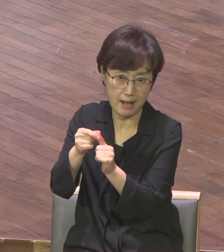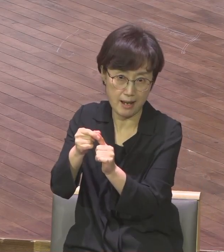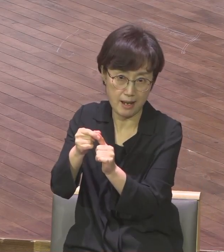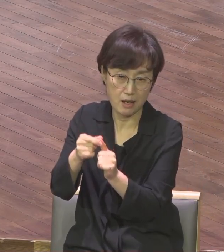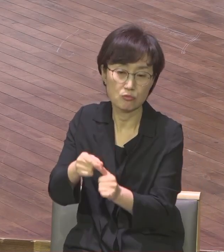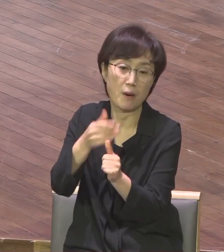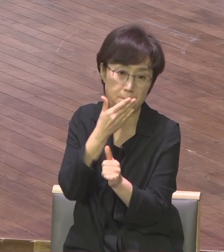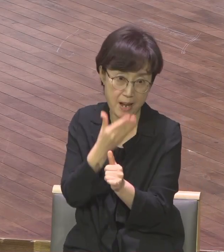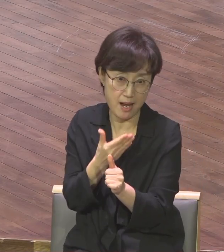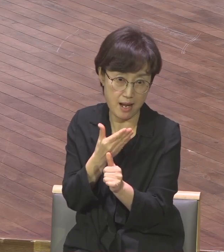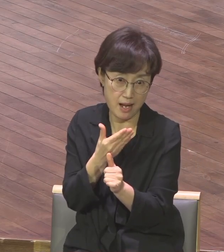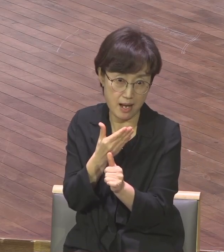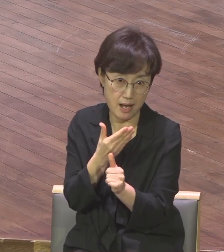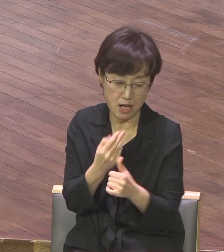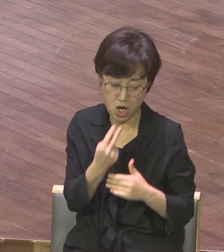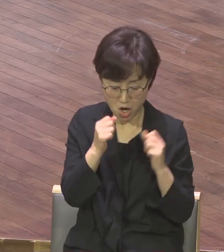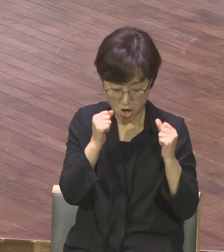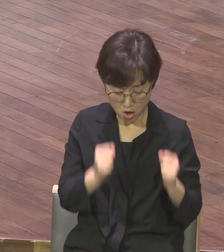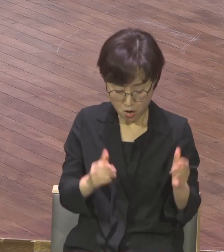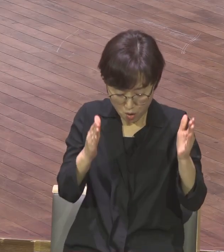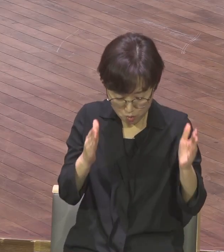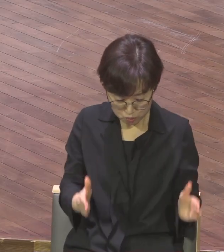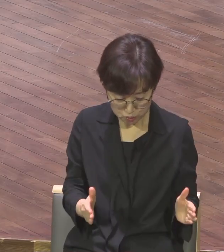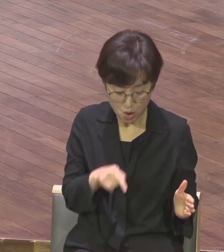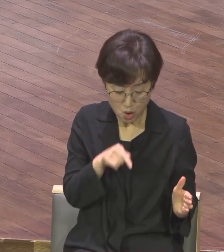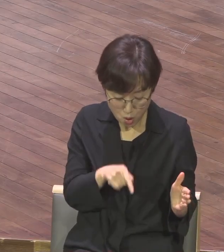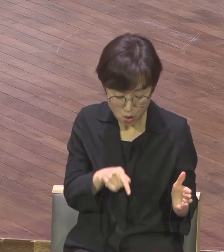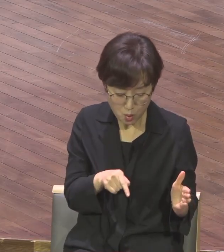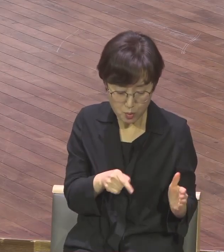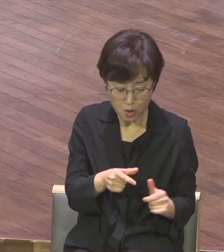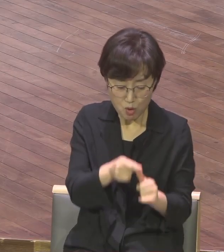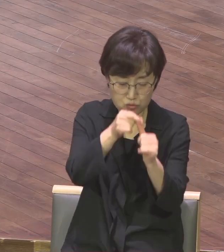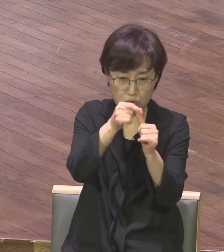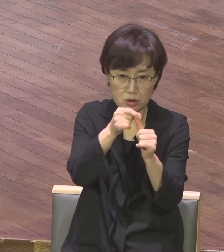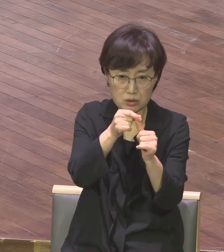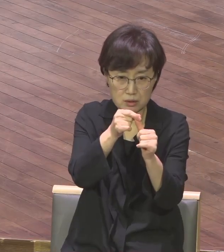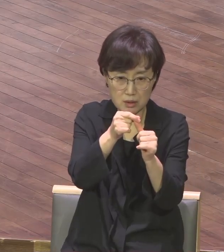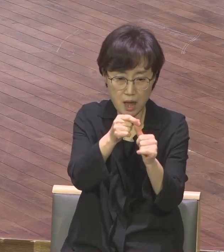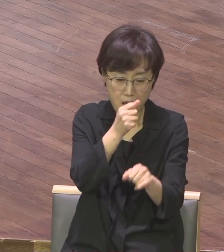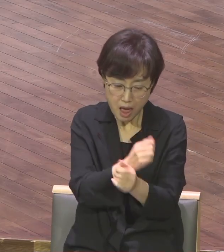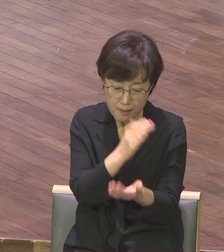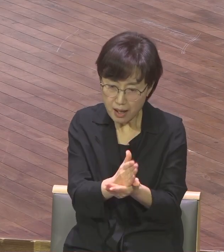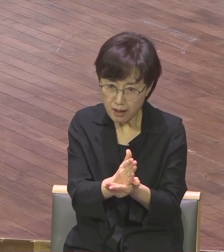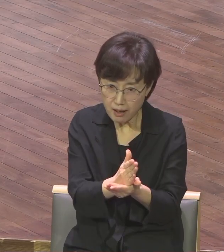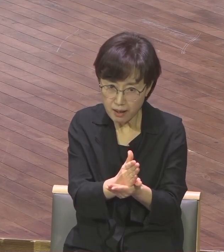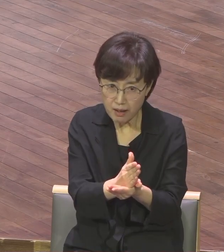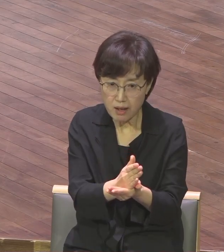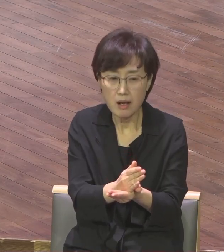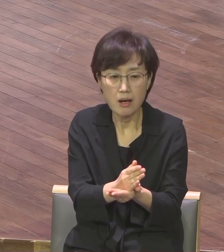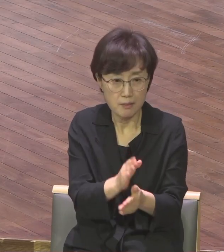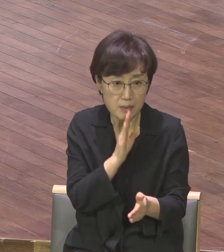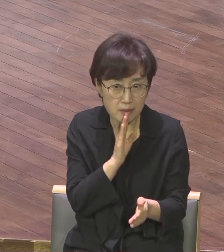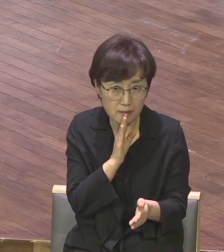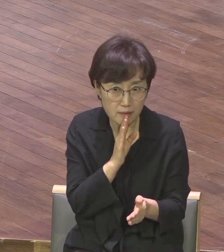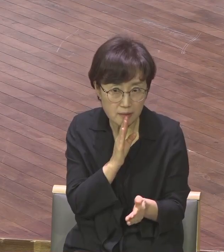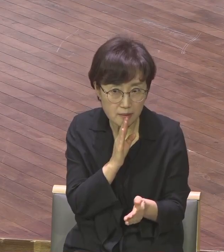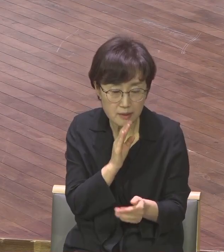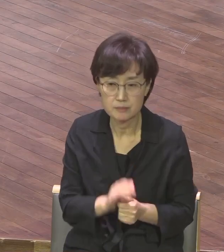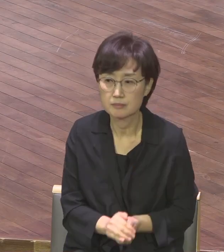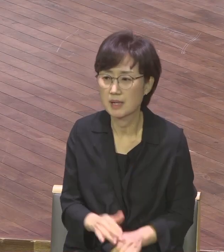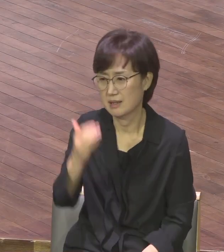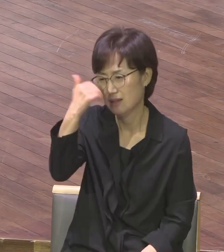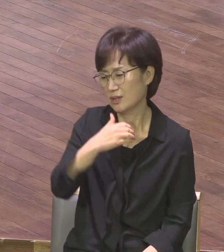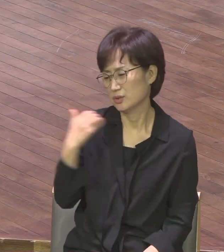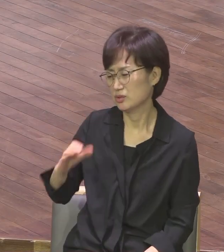육신이 살아있을 그때만 구원 받느냐 못 받느냐가 결정되는 것이다 라고 성경은 말합니다. 제가 단순히